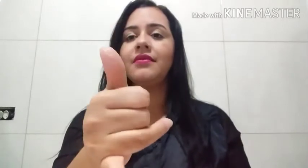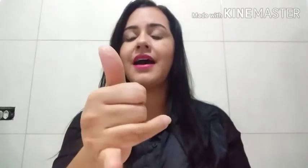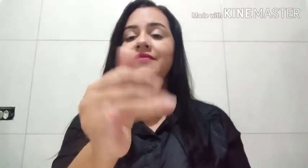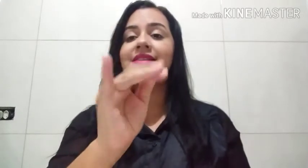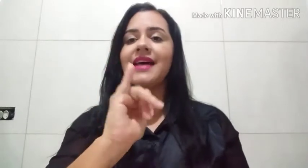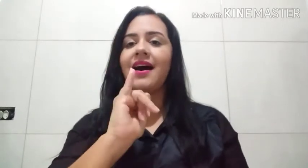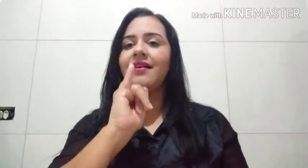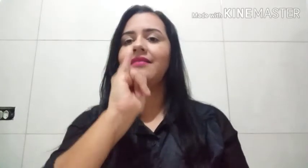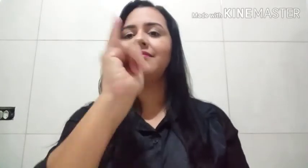Avisar.